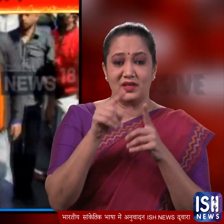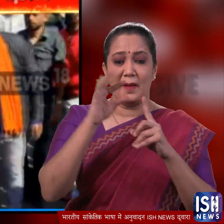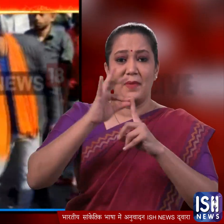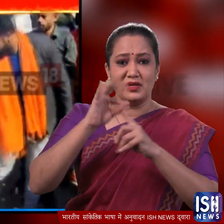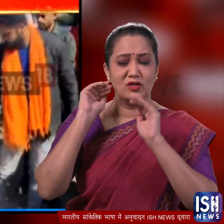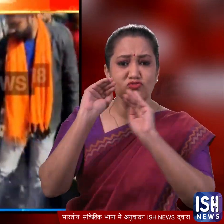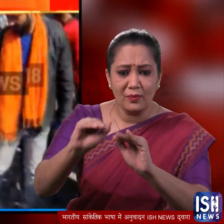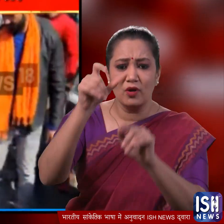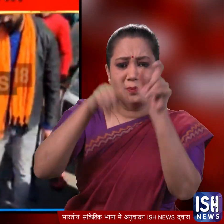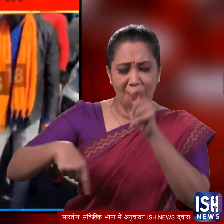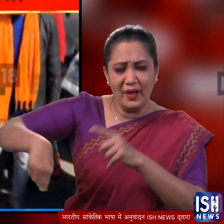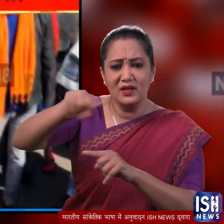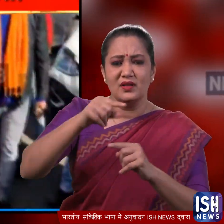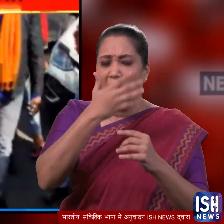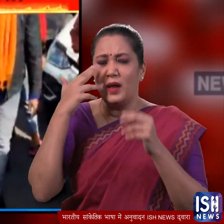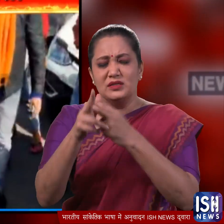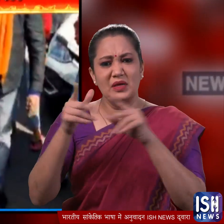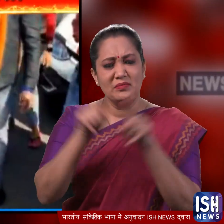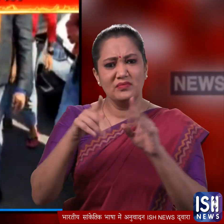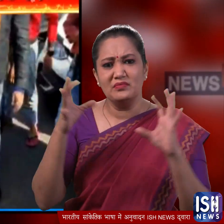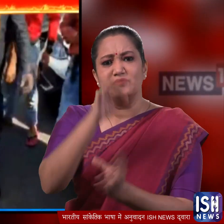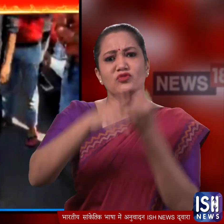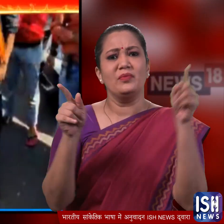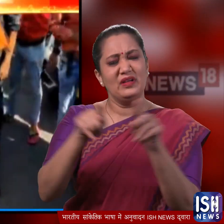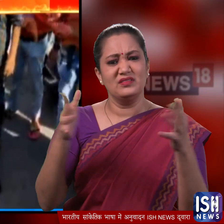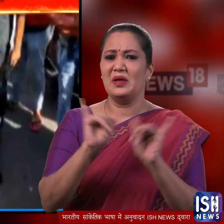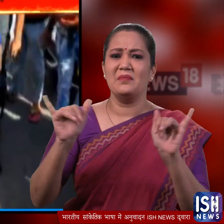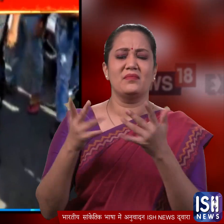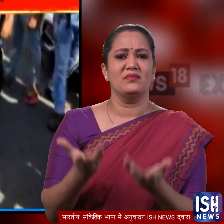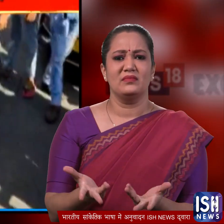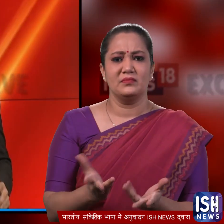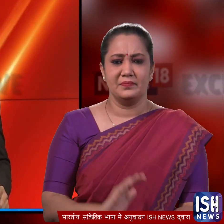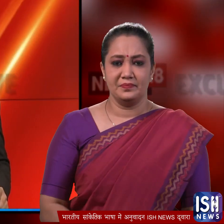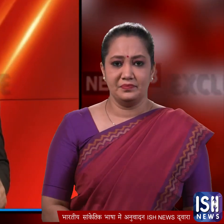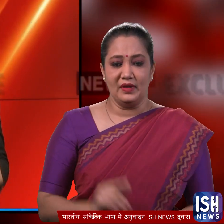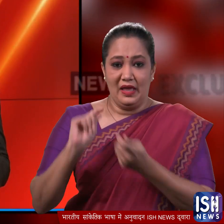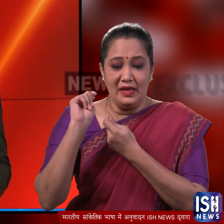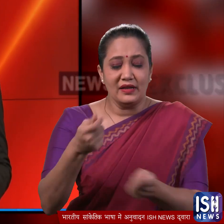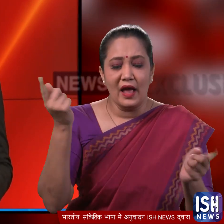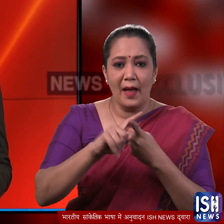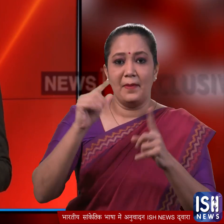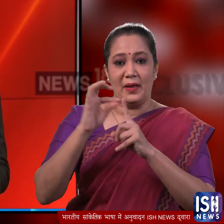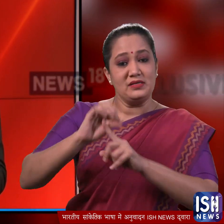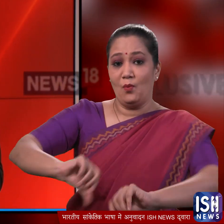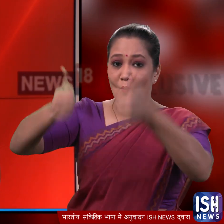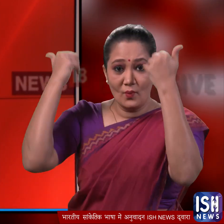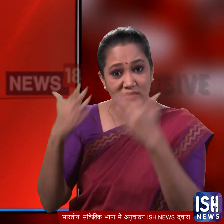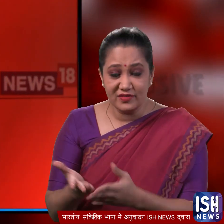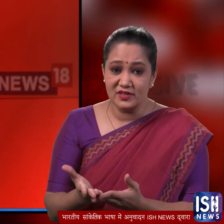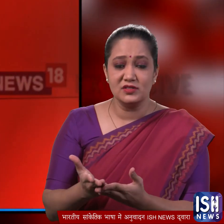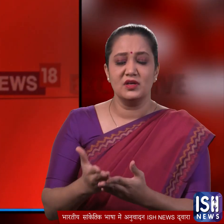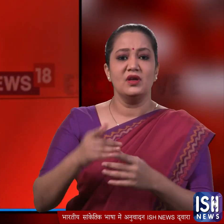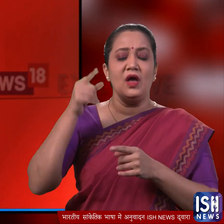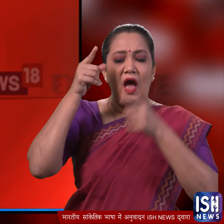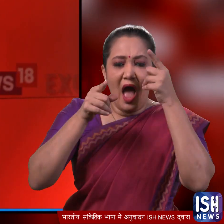बजरंग दल ने पाकिस्तान का समर्थन करने वालों को आतंकी संगठनों का हिमायती करार दिया। सौभाग्य की बात है कि क्रिकेट मैच में पाकिस्तान की जीत का